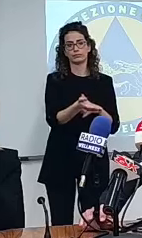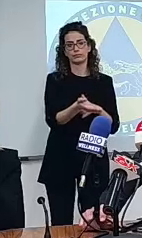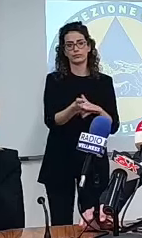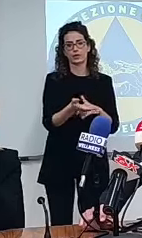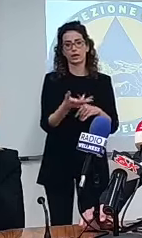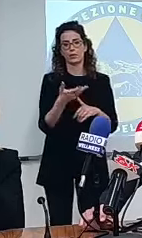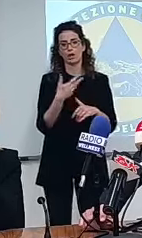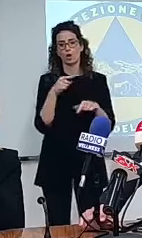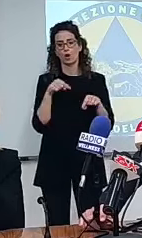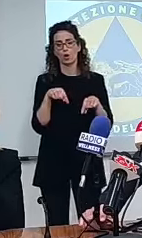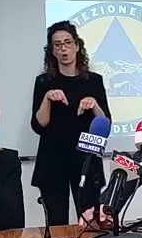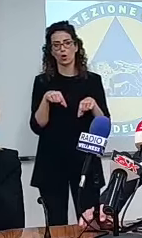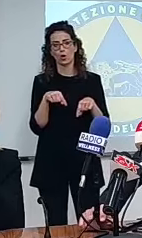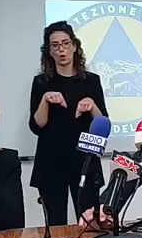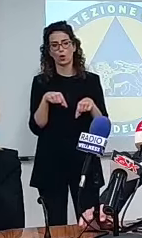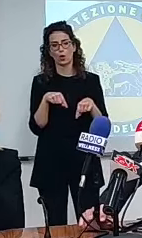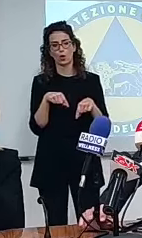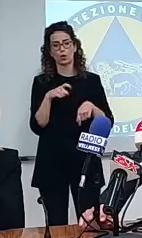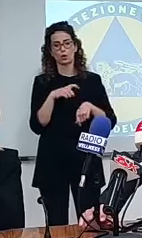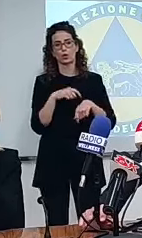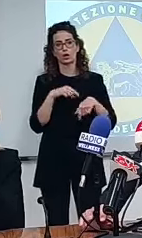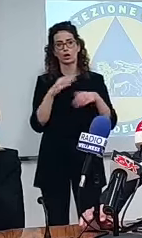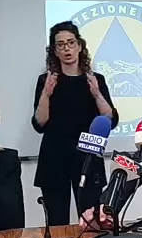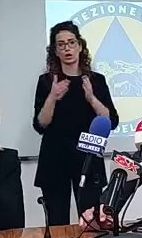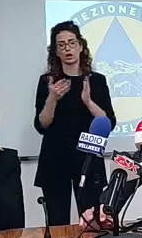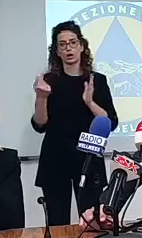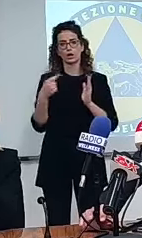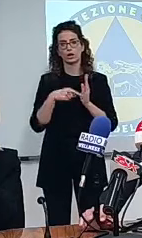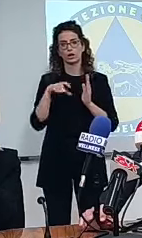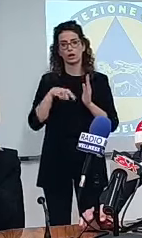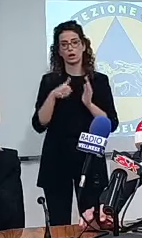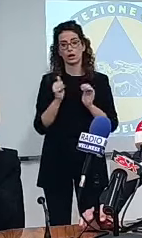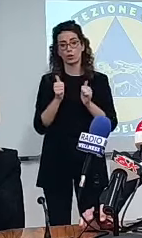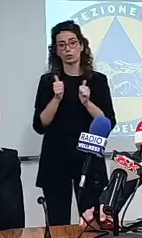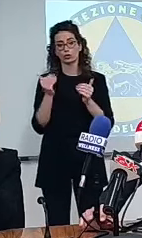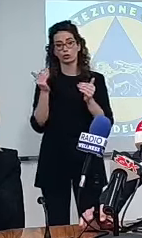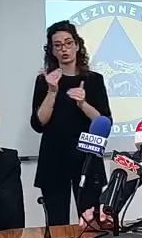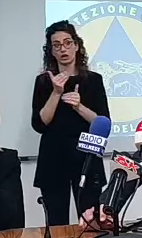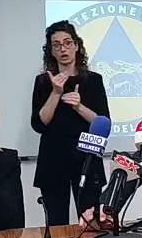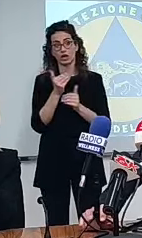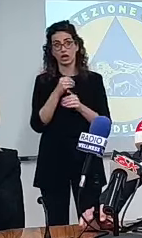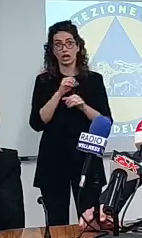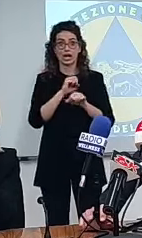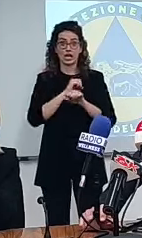Però adesso, ampliando l'orario, secondo me